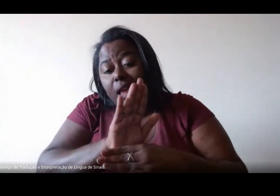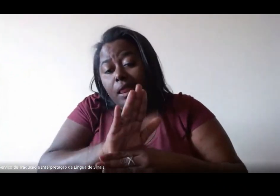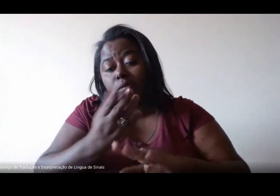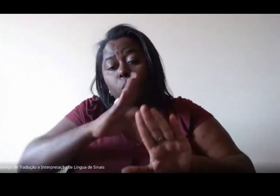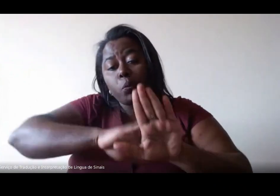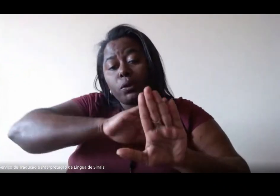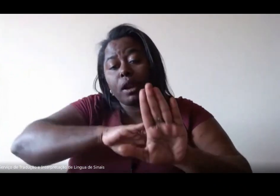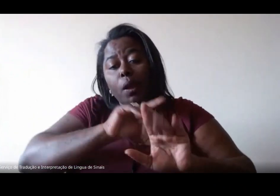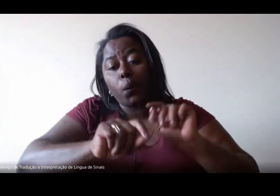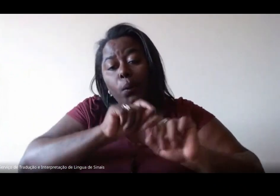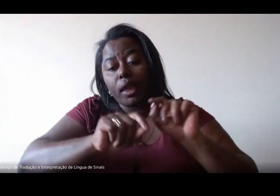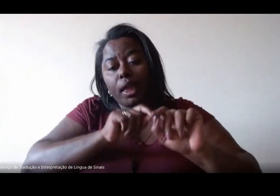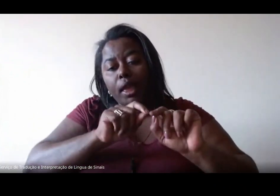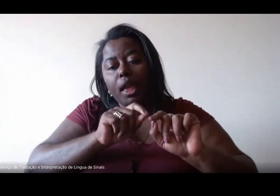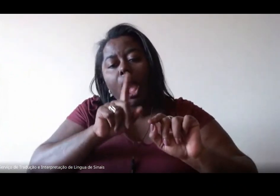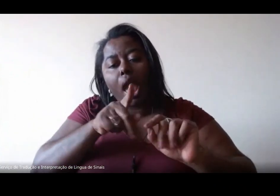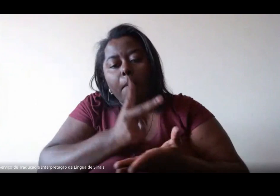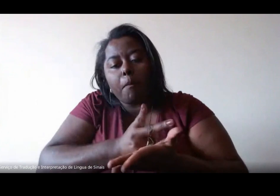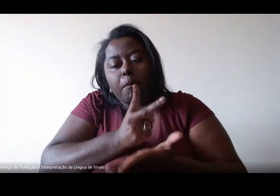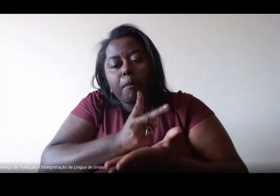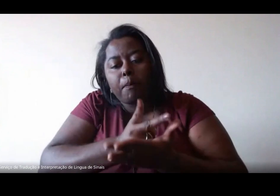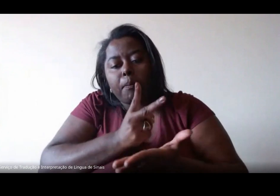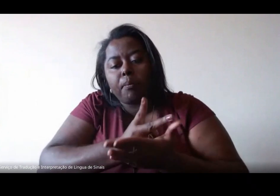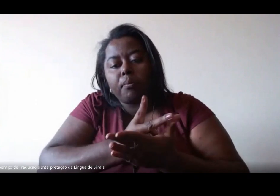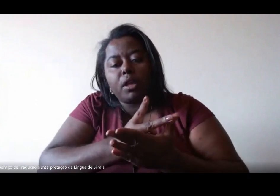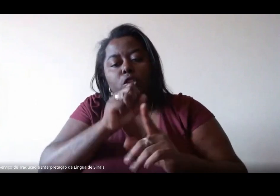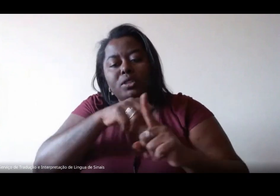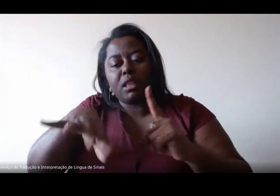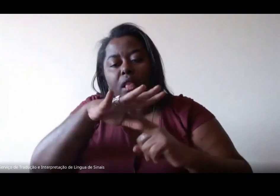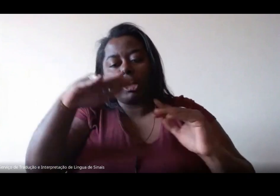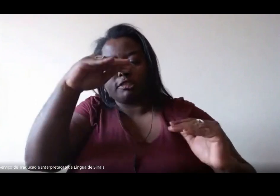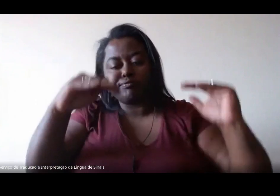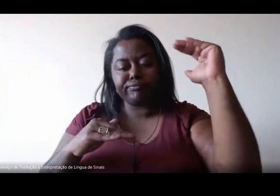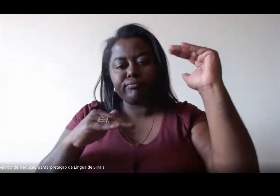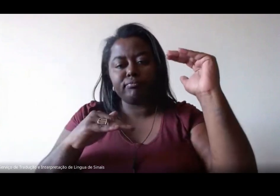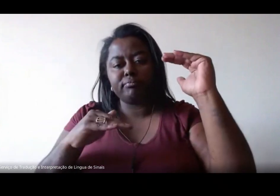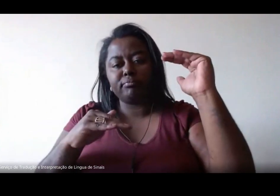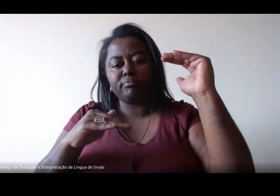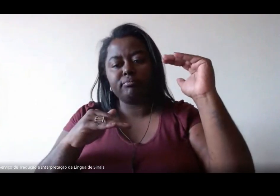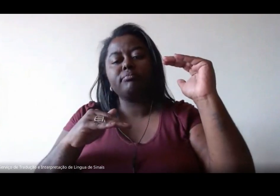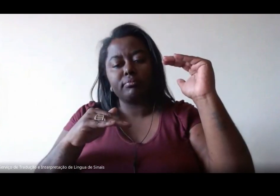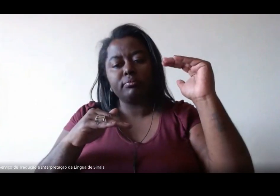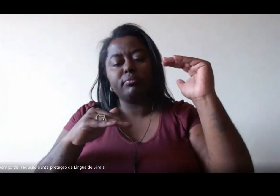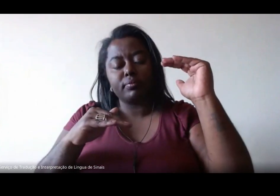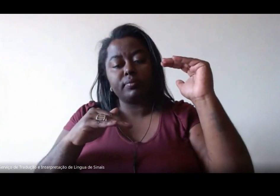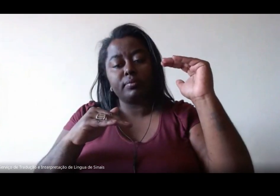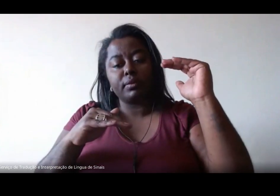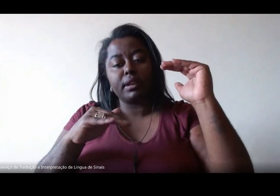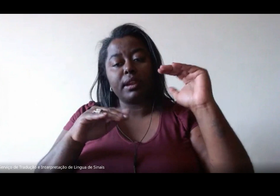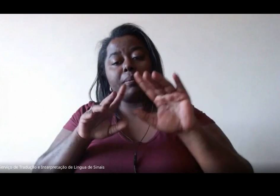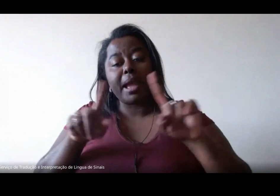como pano de fundo a manutenção de uma ordem social desigual, cuja realidade é